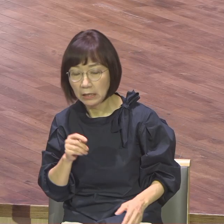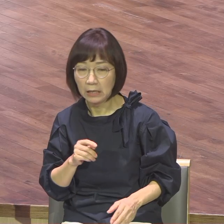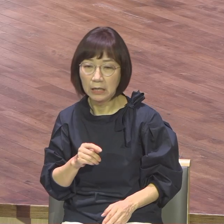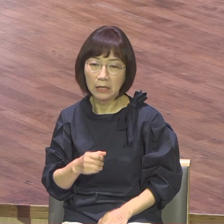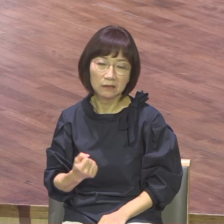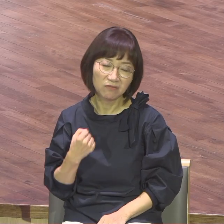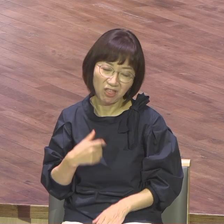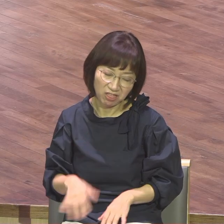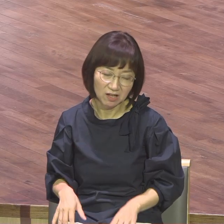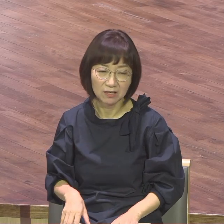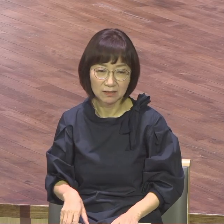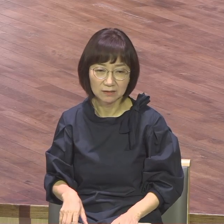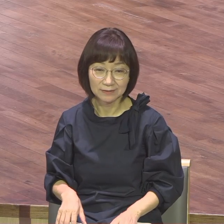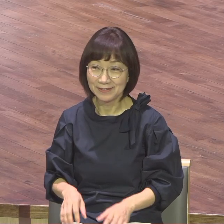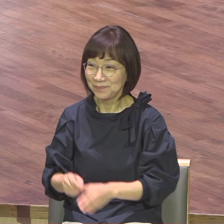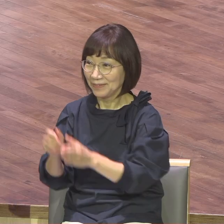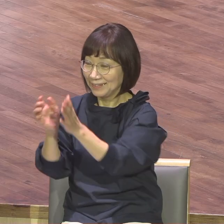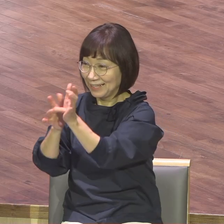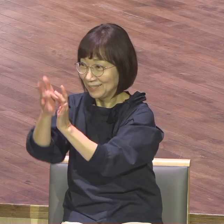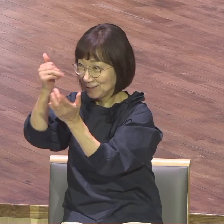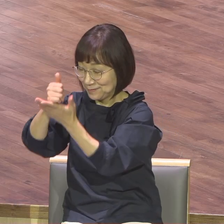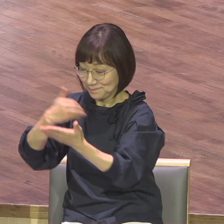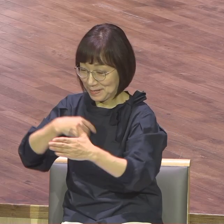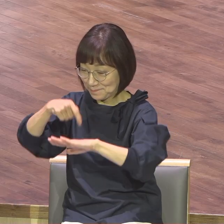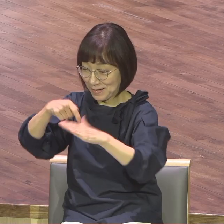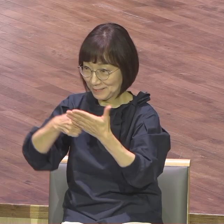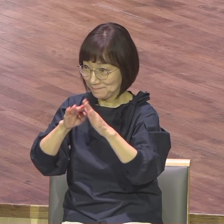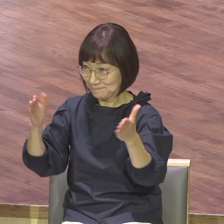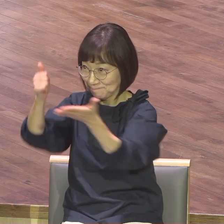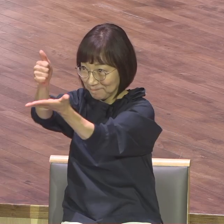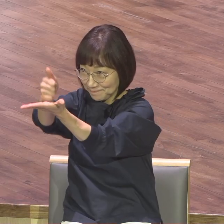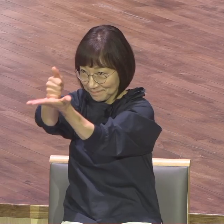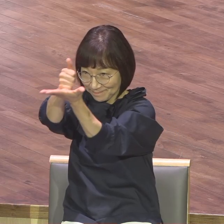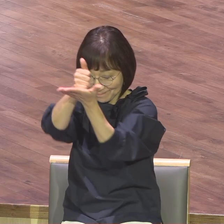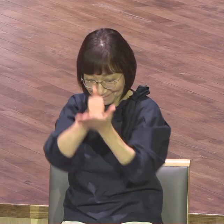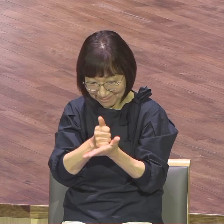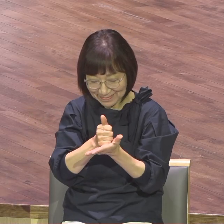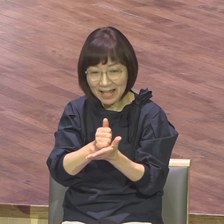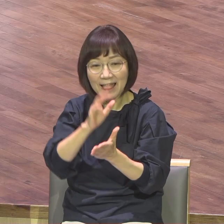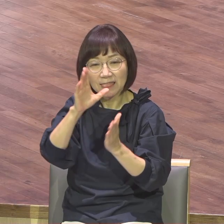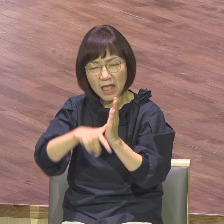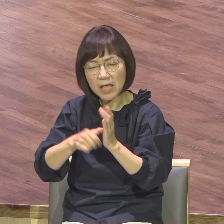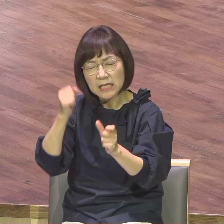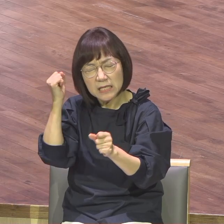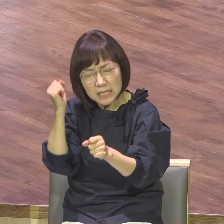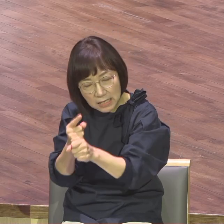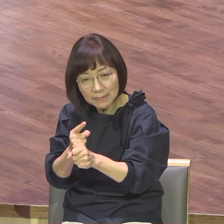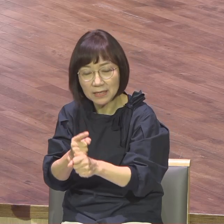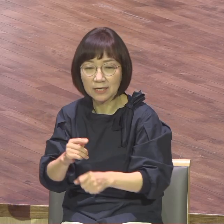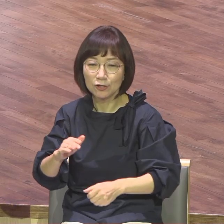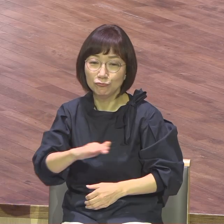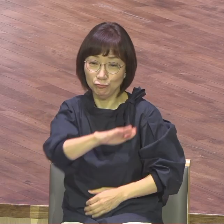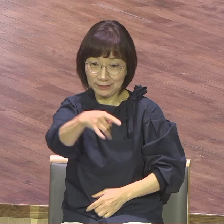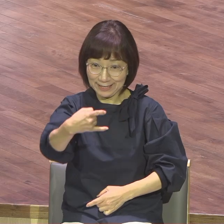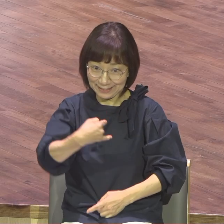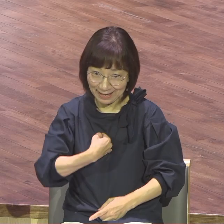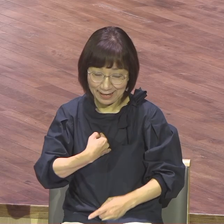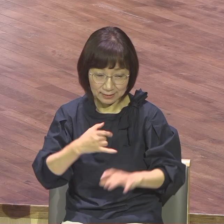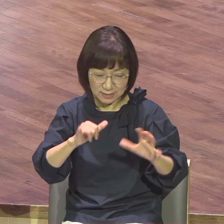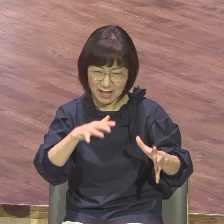예수 그리스도를 내 인생의 주인으로 모셔드린 그 순간 하나님은 이미 우리에게 세상 이기고